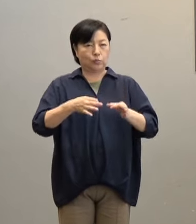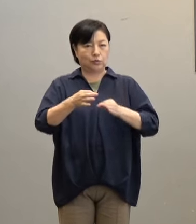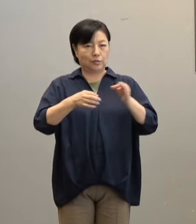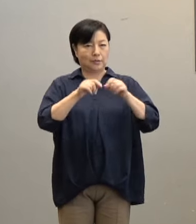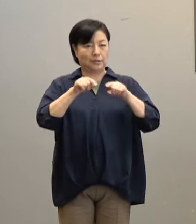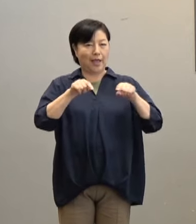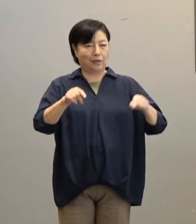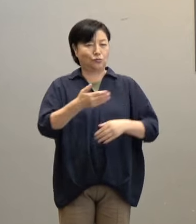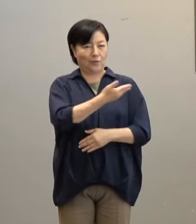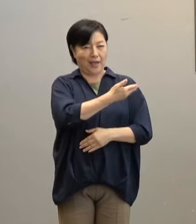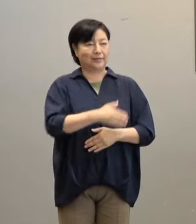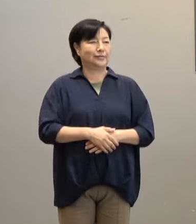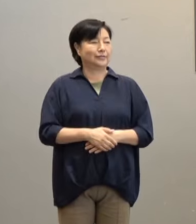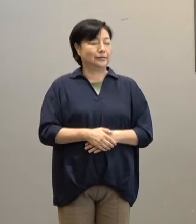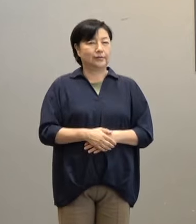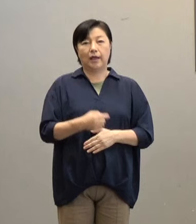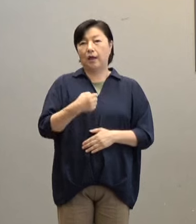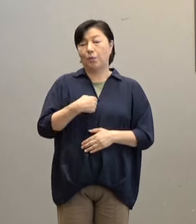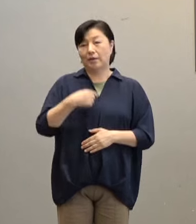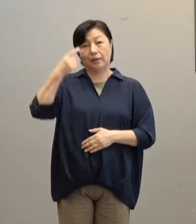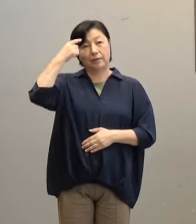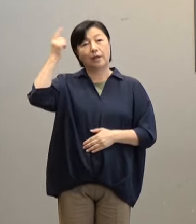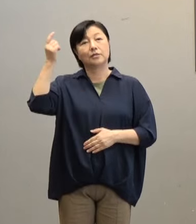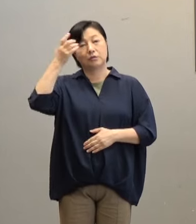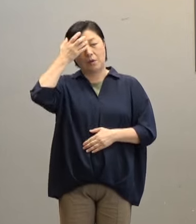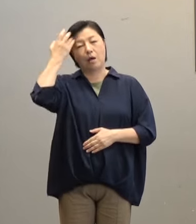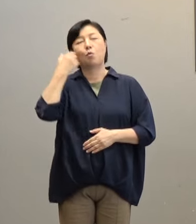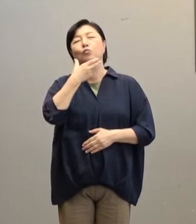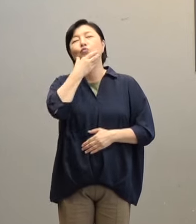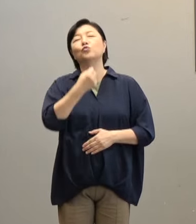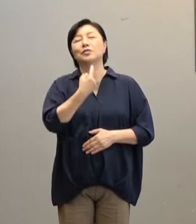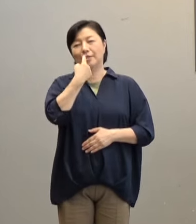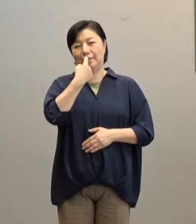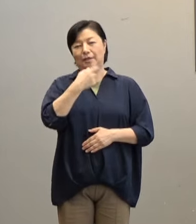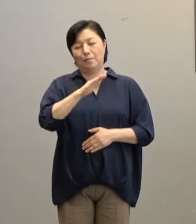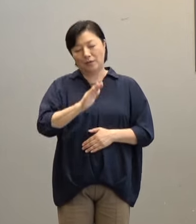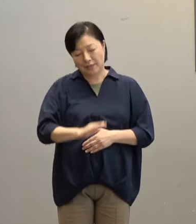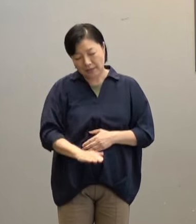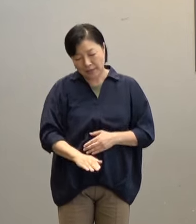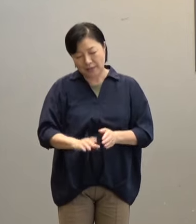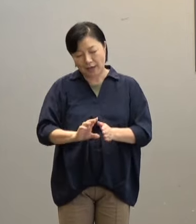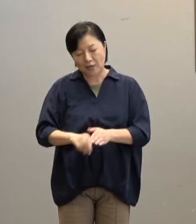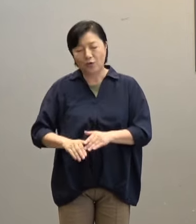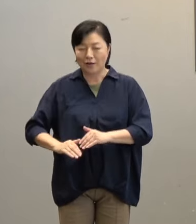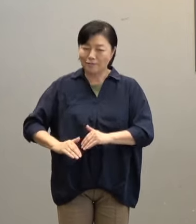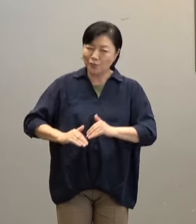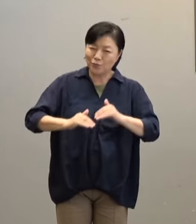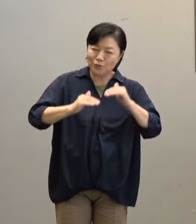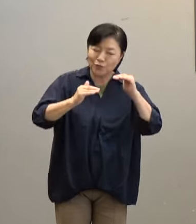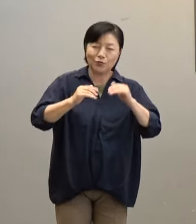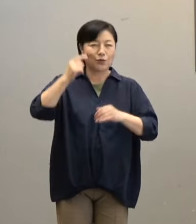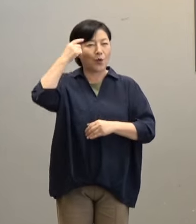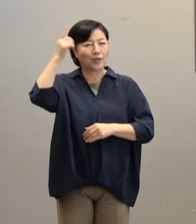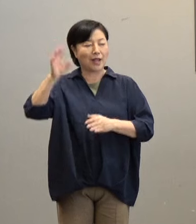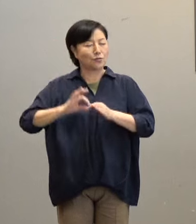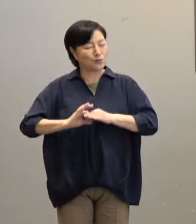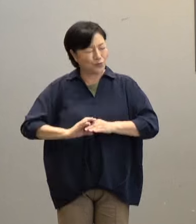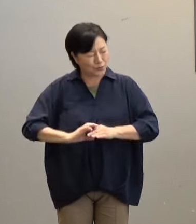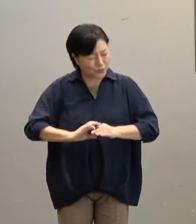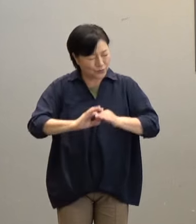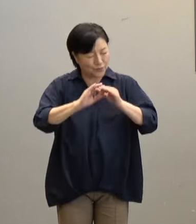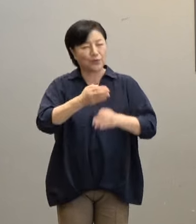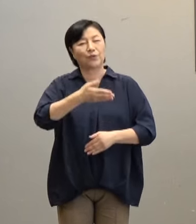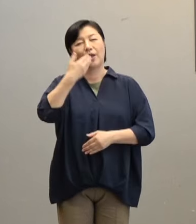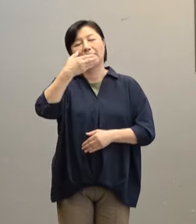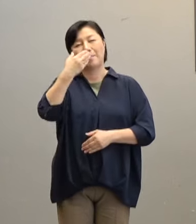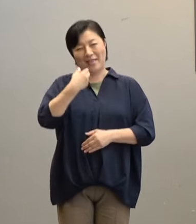れば。 私は梨は好物ですね。これはもう子どもの頃から変わりません。本当に梨をずっと食べて